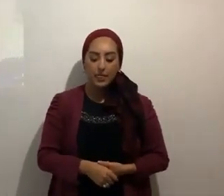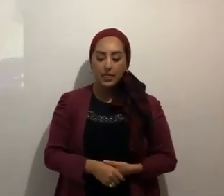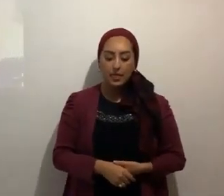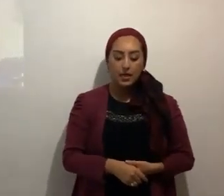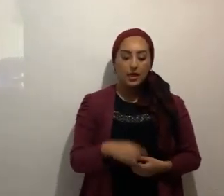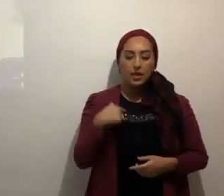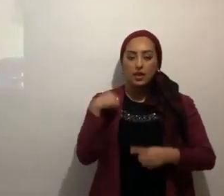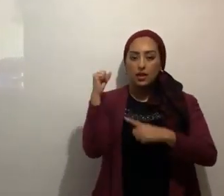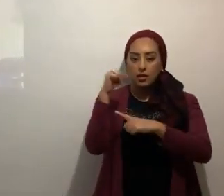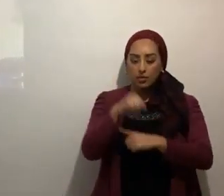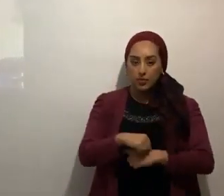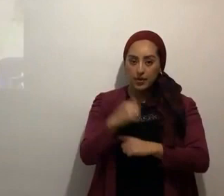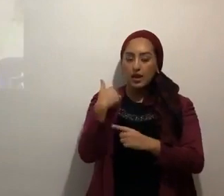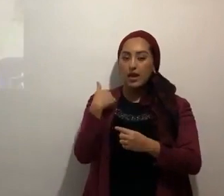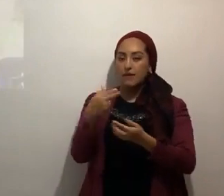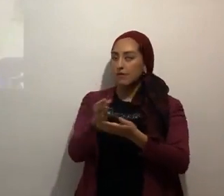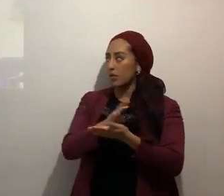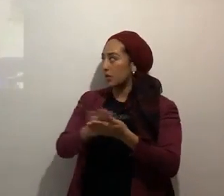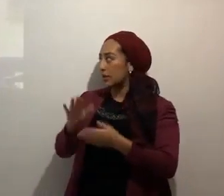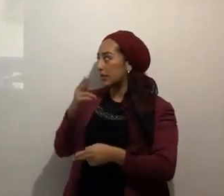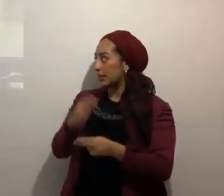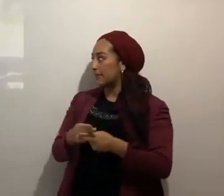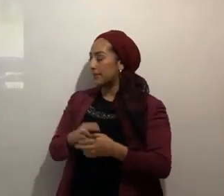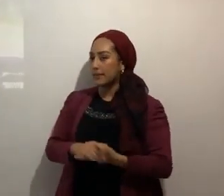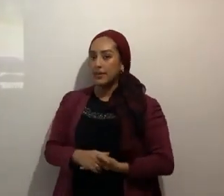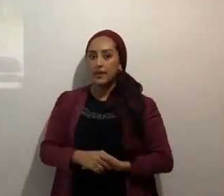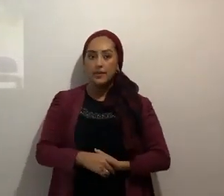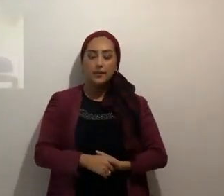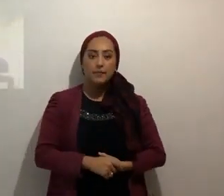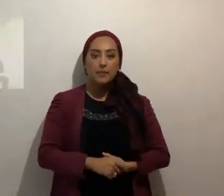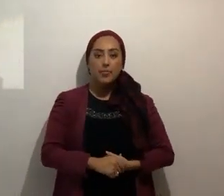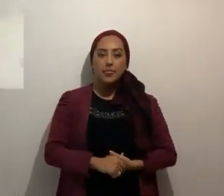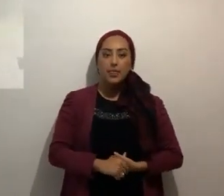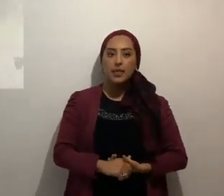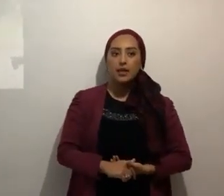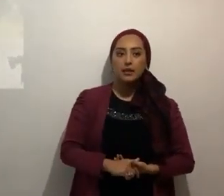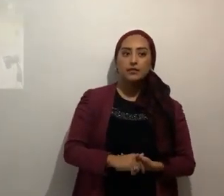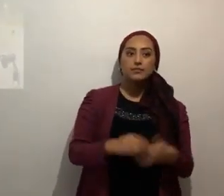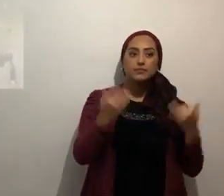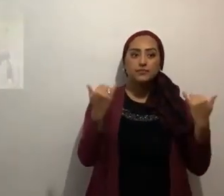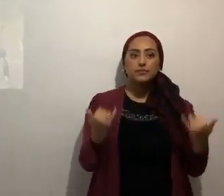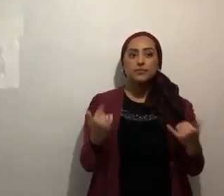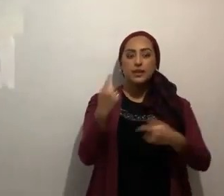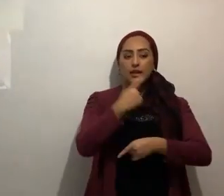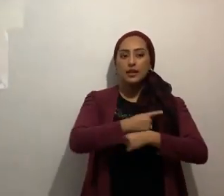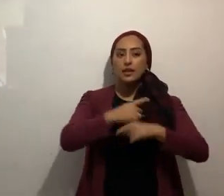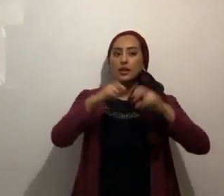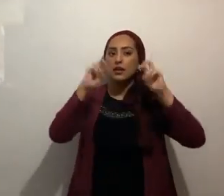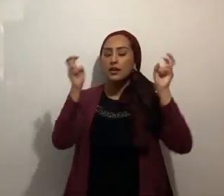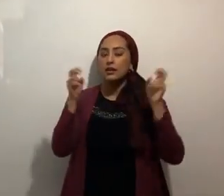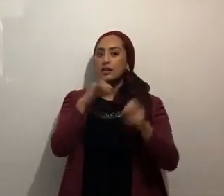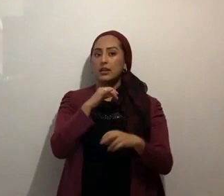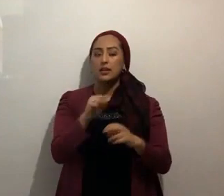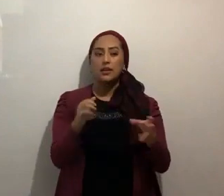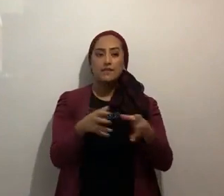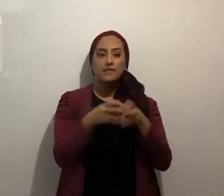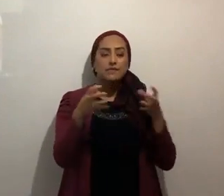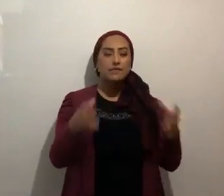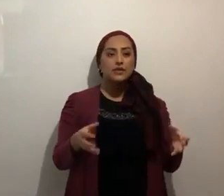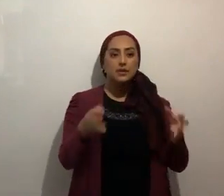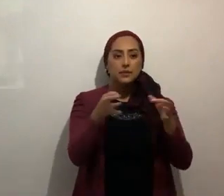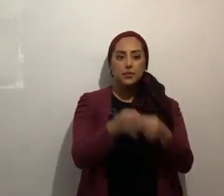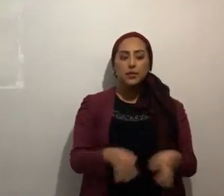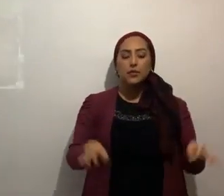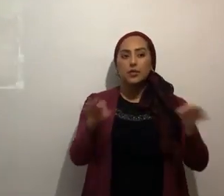Bueno, hago una inclinación porque está el nombre que es sobre todo un nombre. Este tema es muy importante,